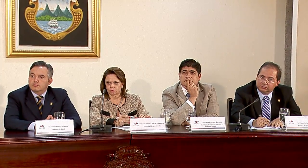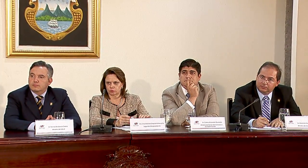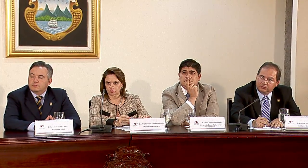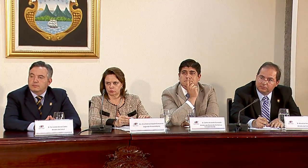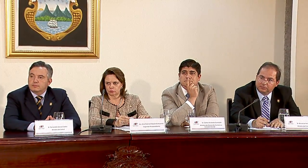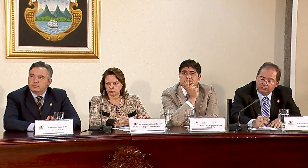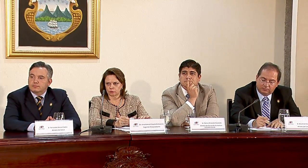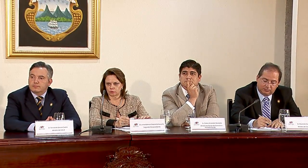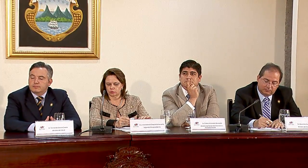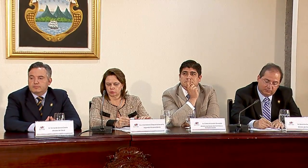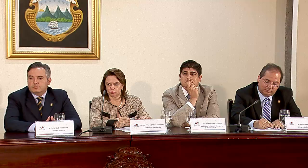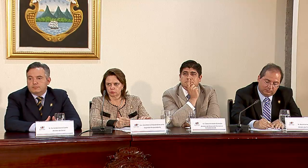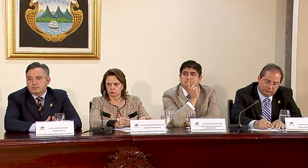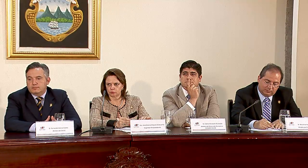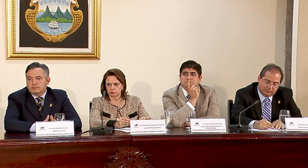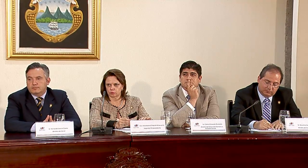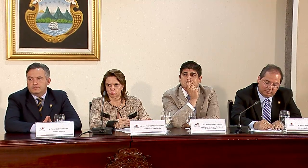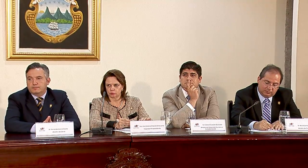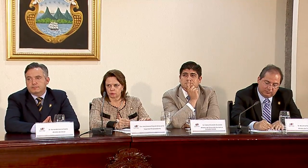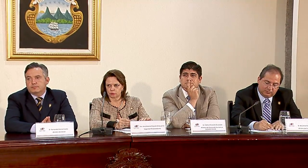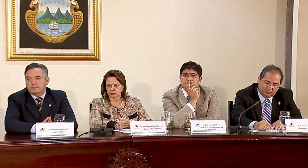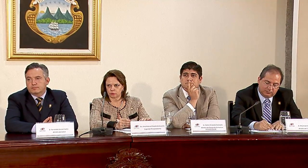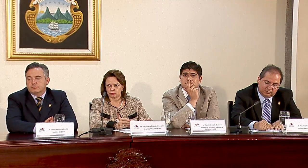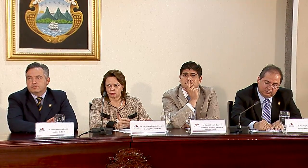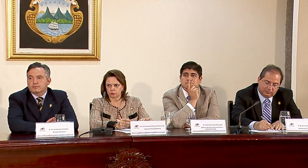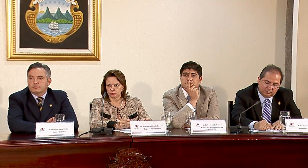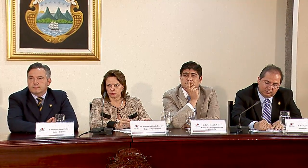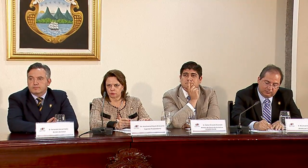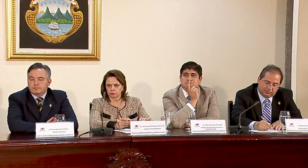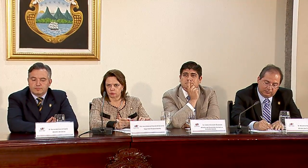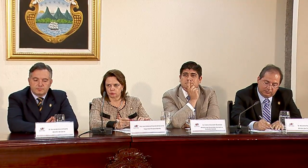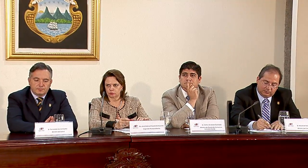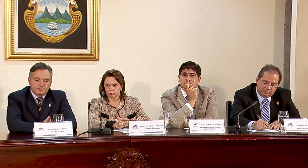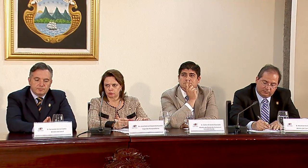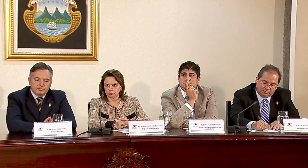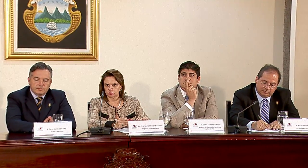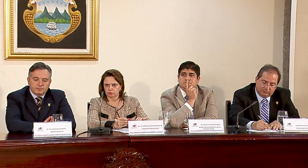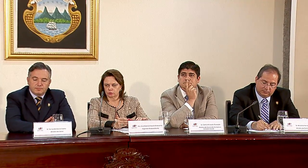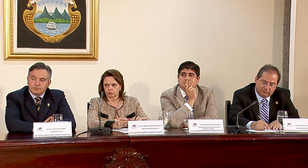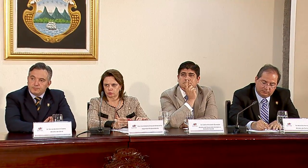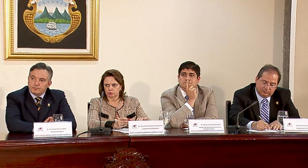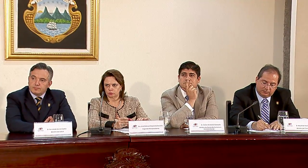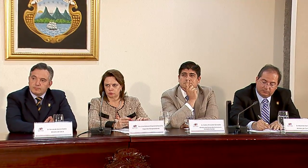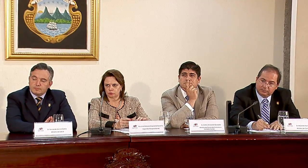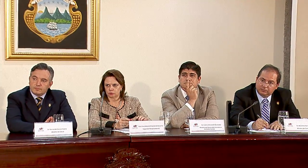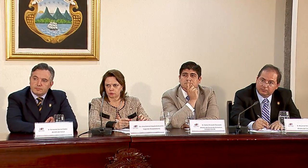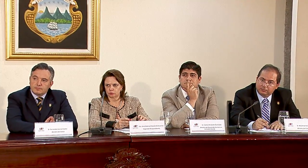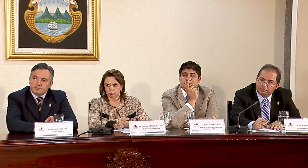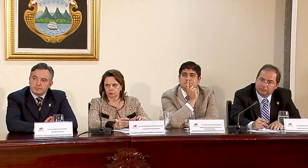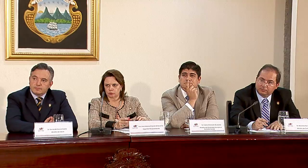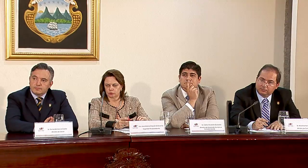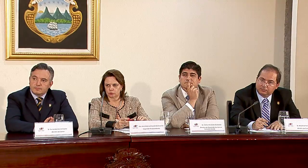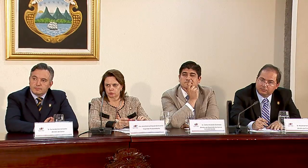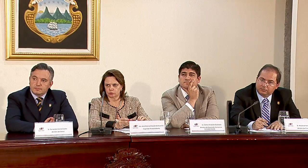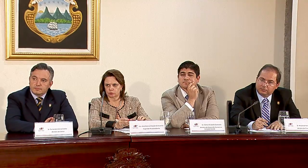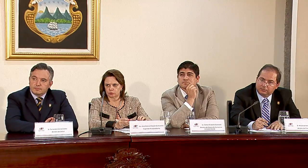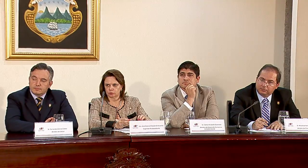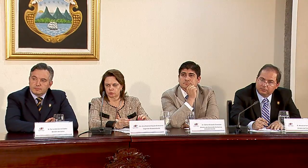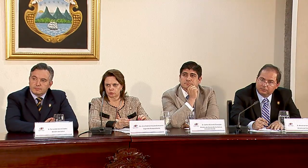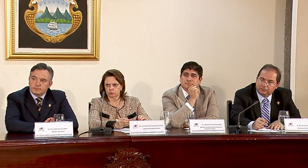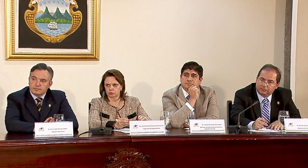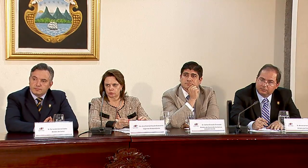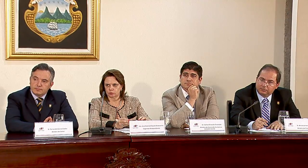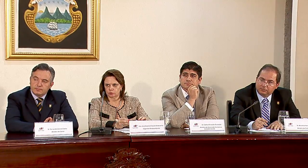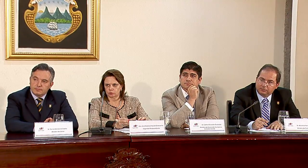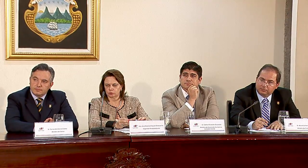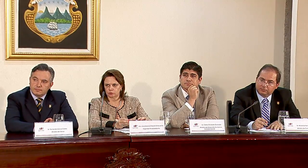percepción pero ahí no ven los periódicos no ven la percepción de la gente hay una protesta anunciada en Cartago el